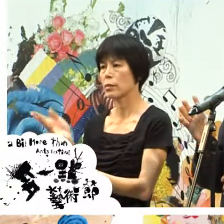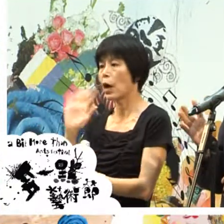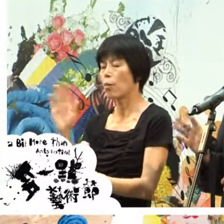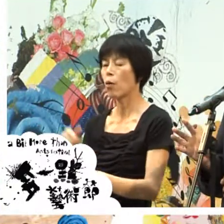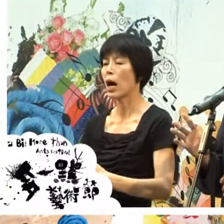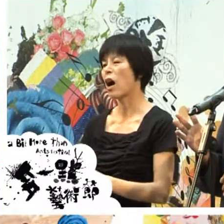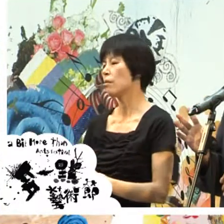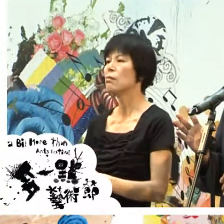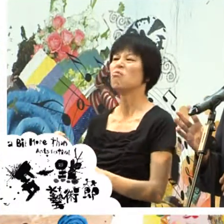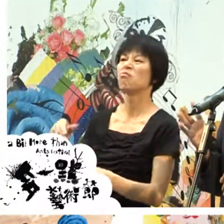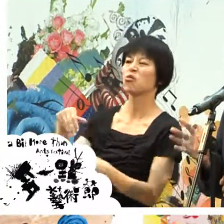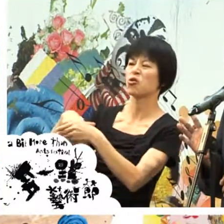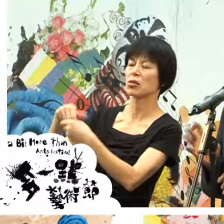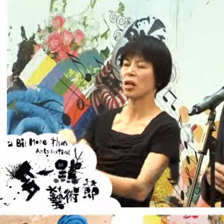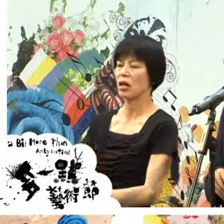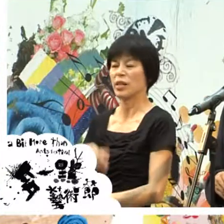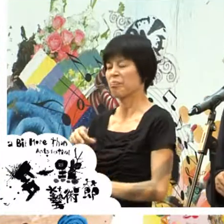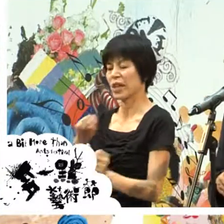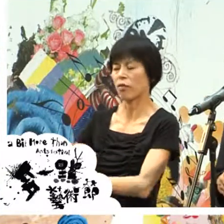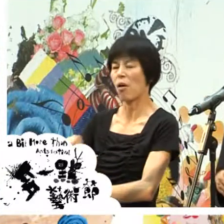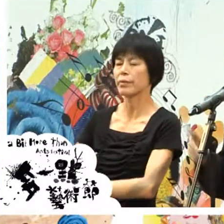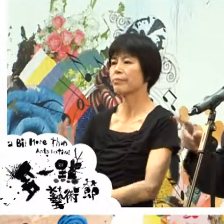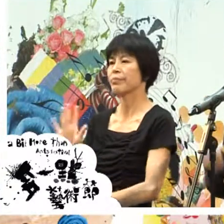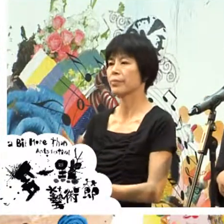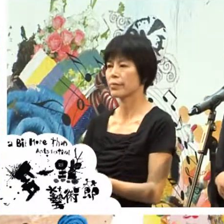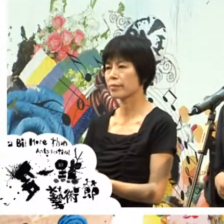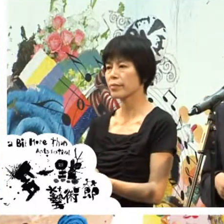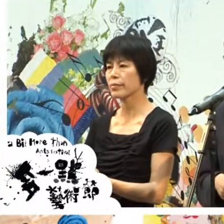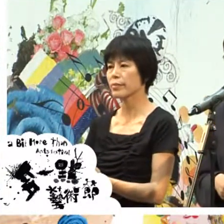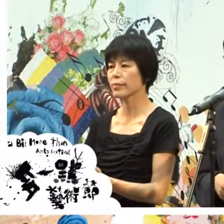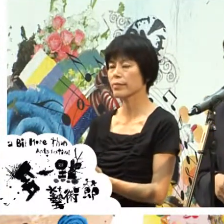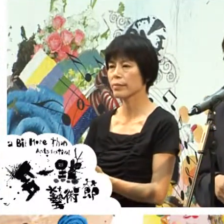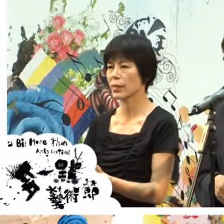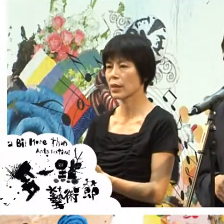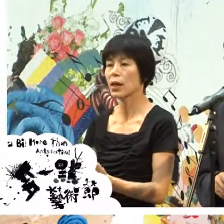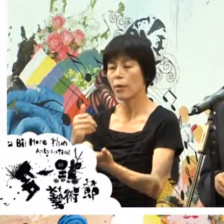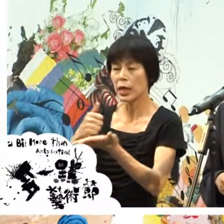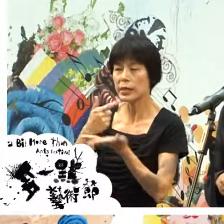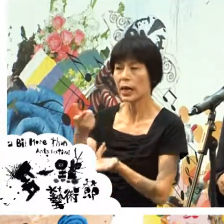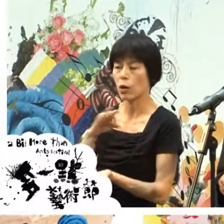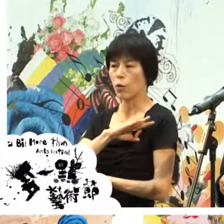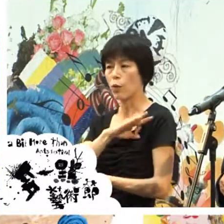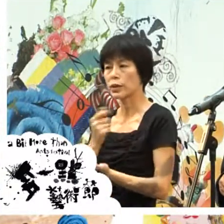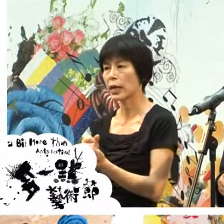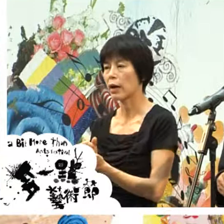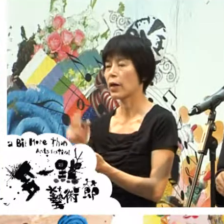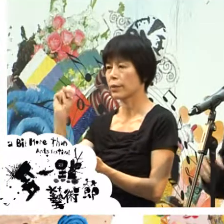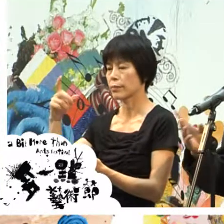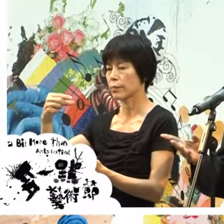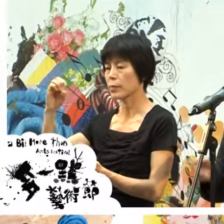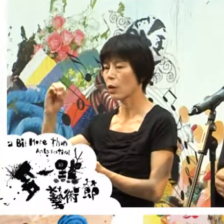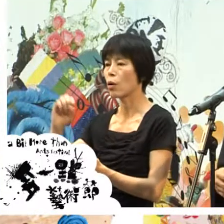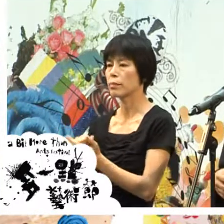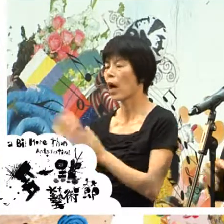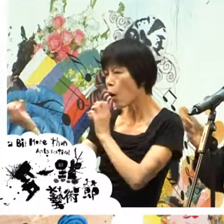放低放棄嗰啲疑似特首，請佢去你哋嘅機構，請佢去你哋嘅 NGO 團體嗰度，同佢